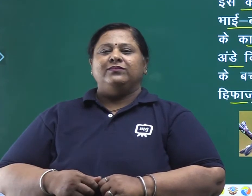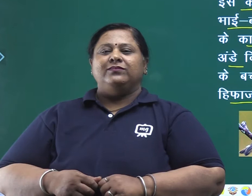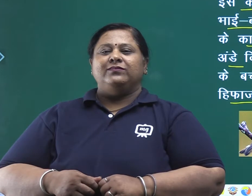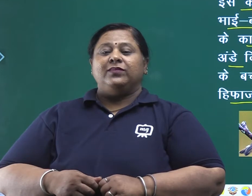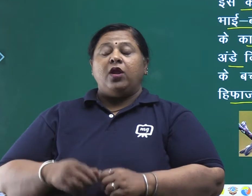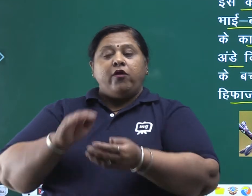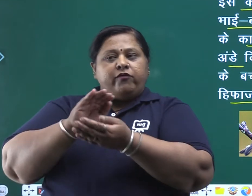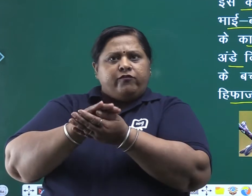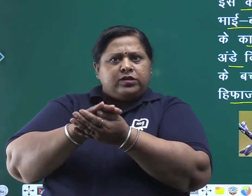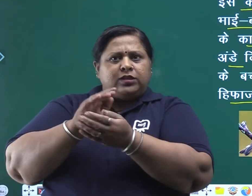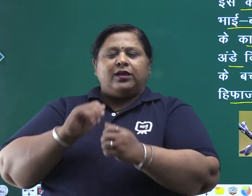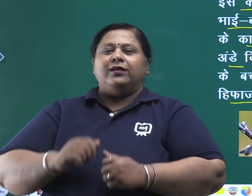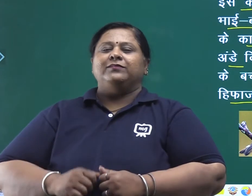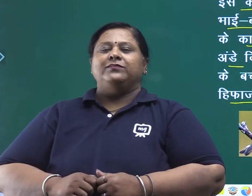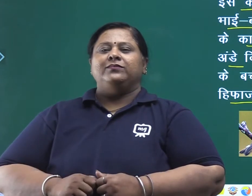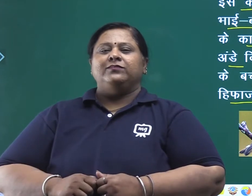हिफाजत के